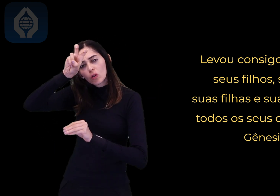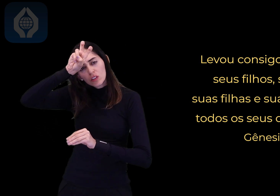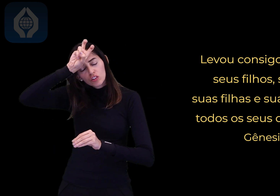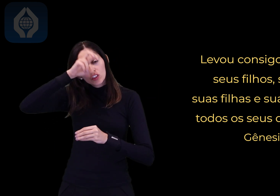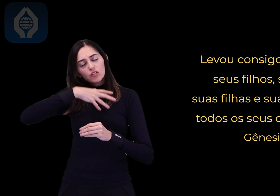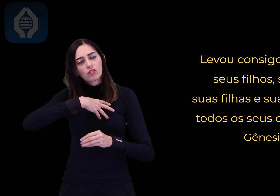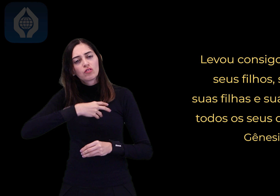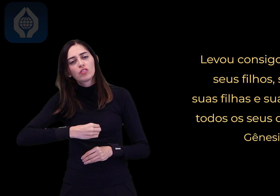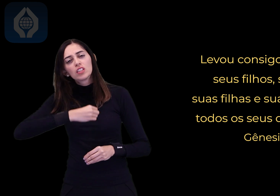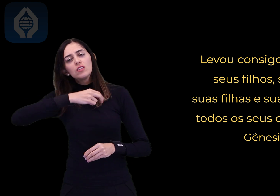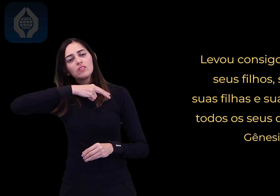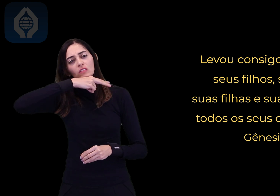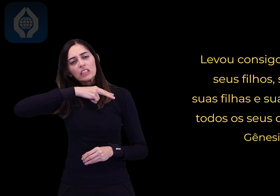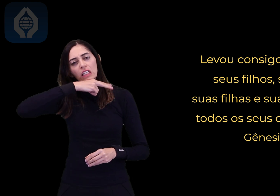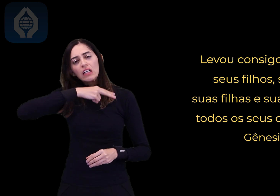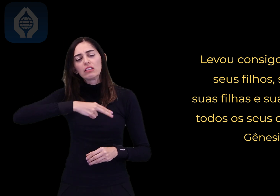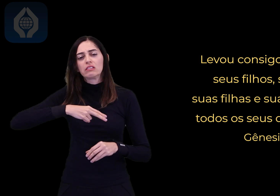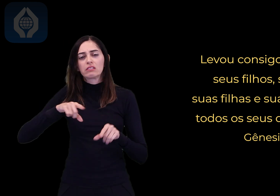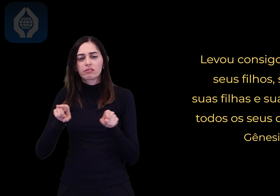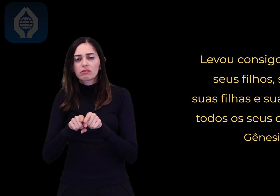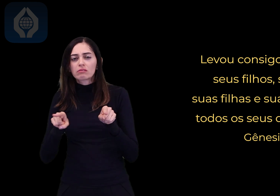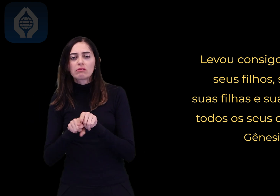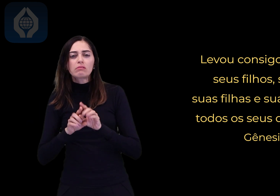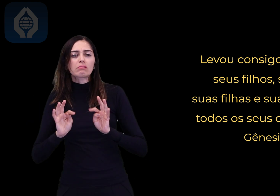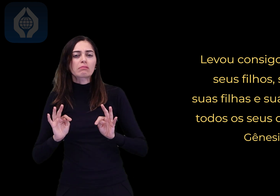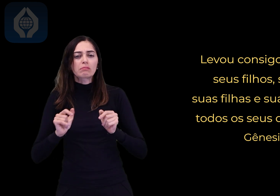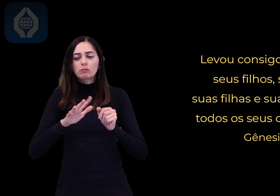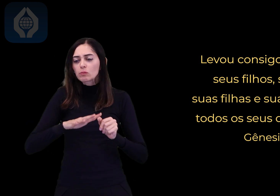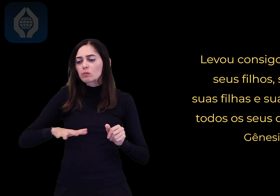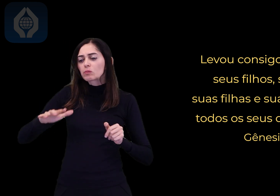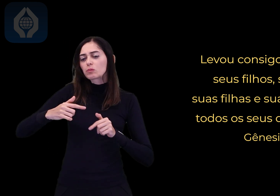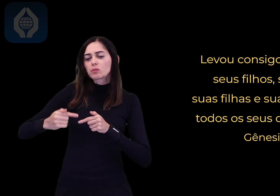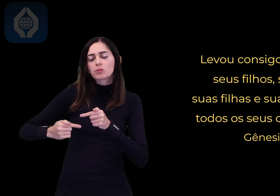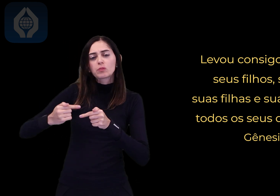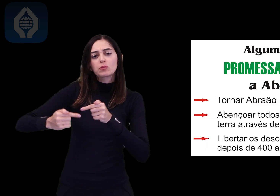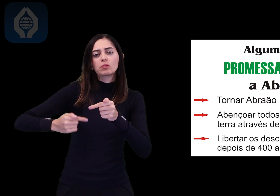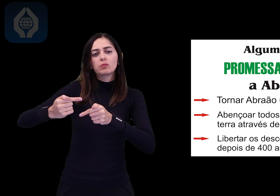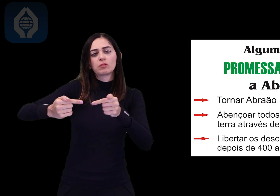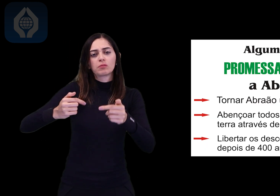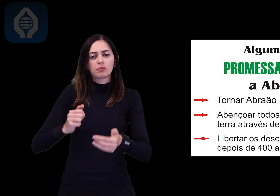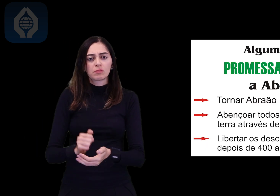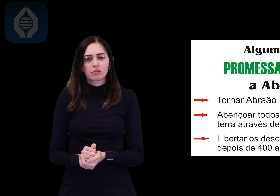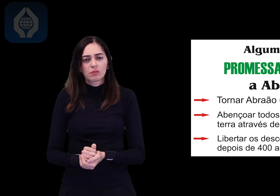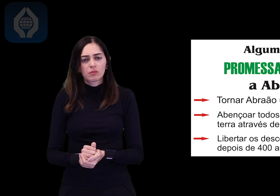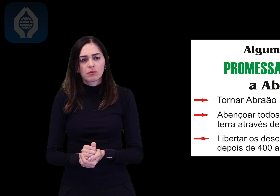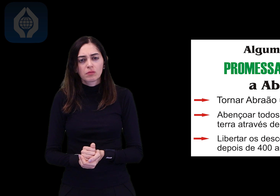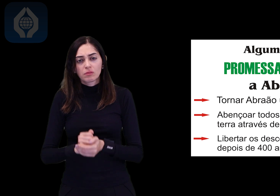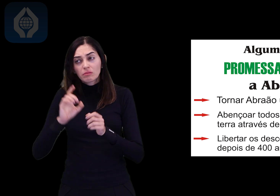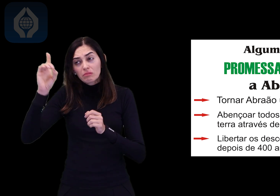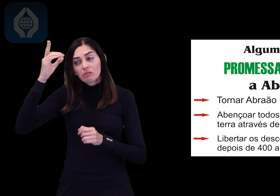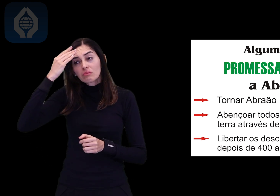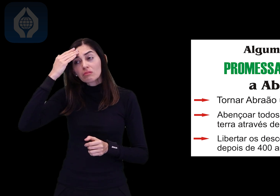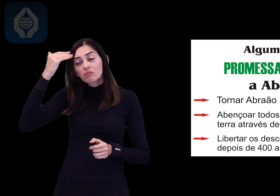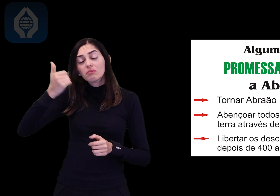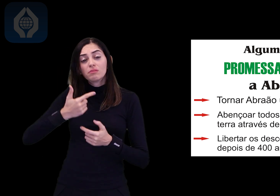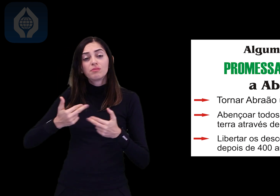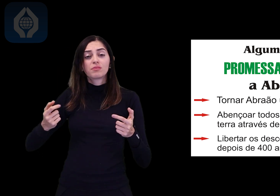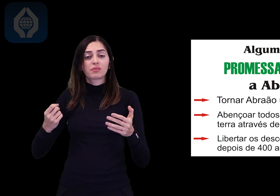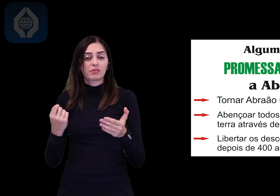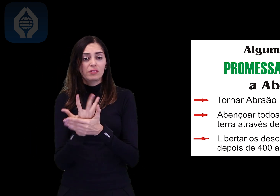suas netas, isto é, todos os seus descendentes. Deus sabe o que está para acontecer. Ele sempre